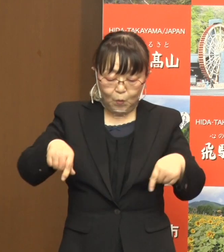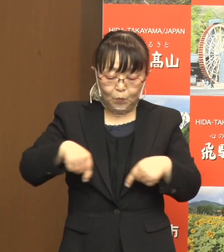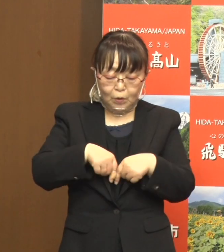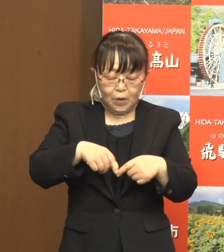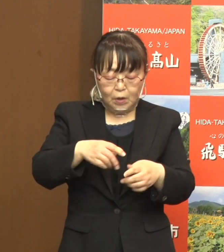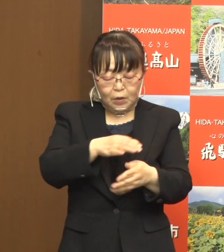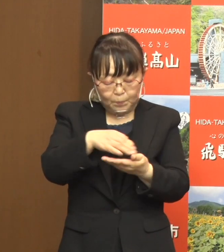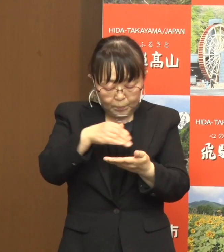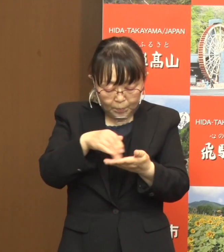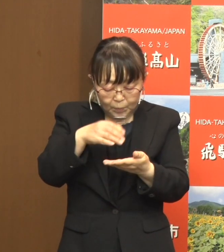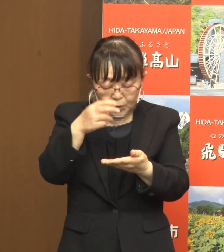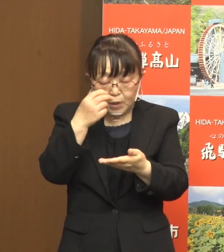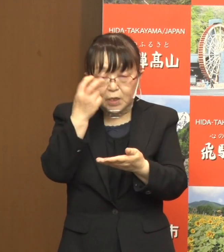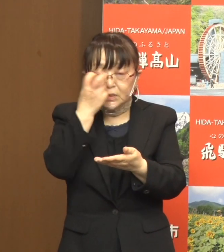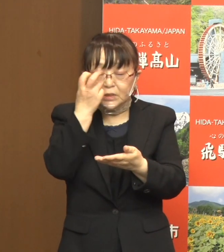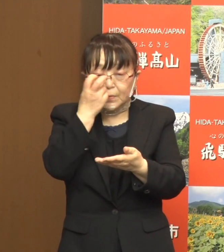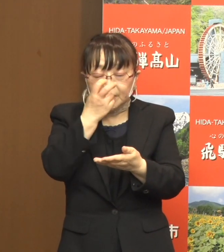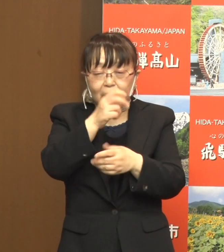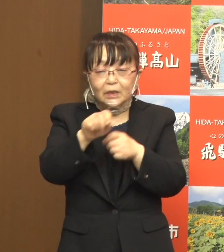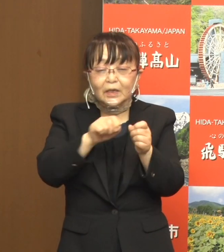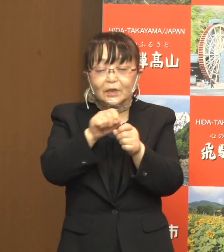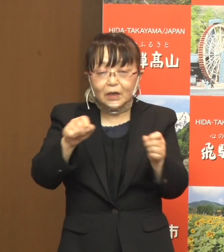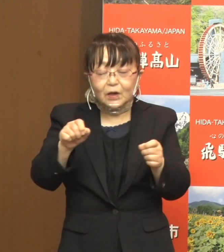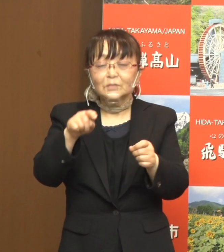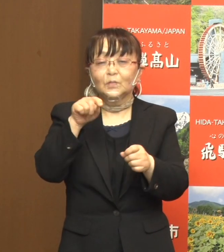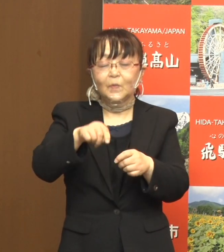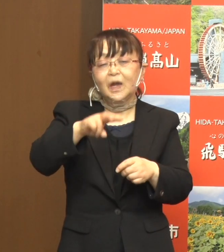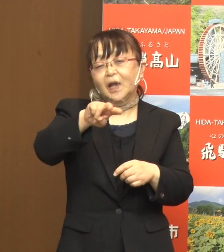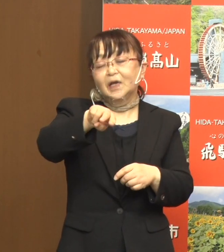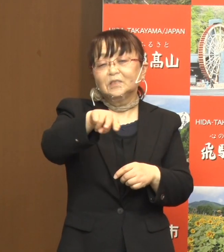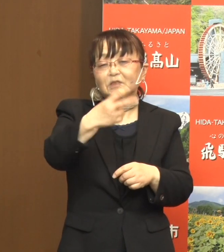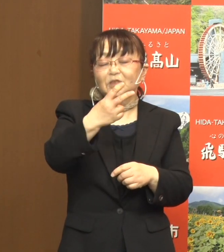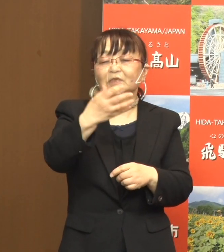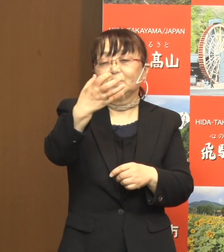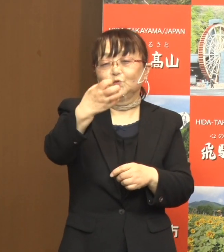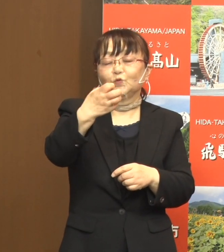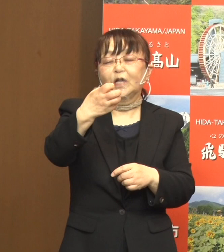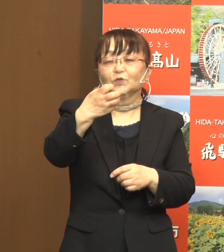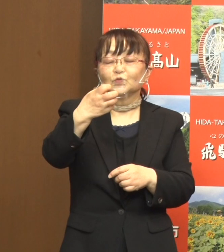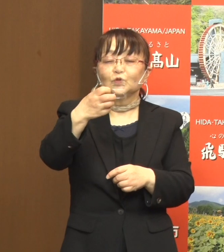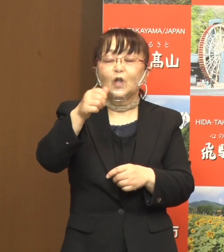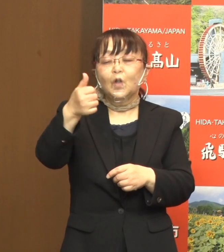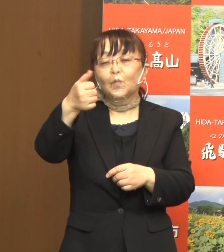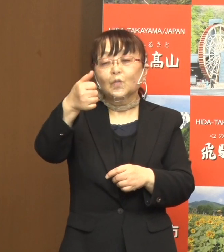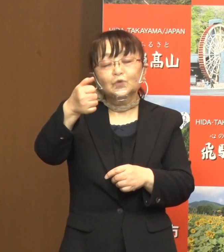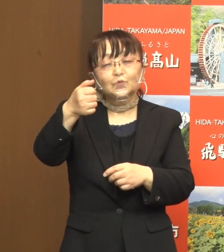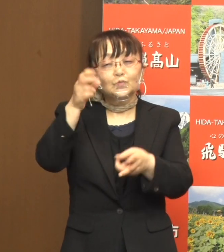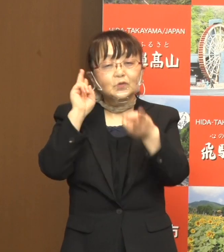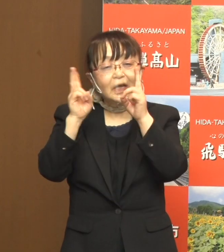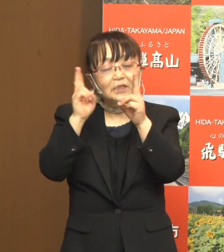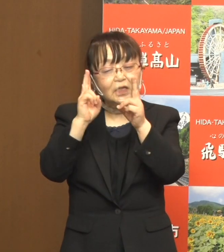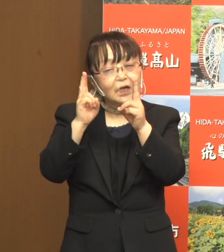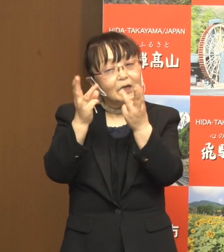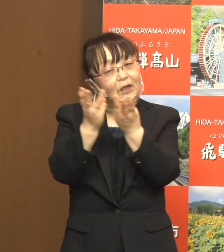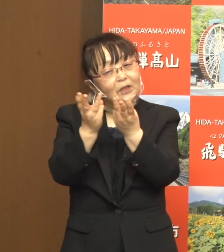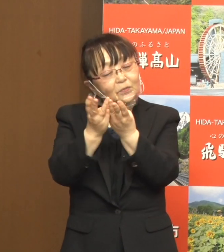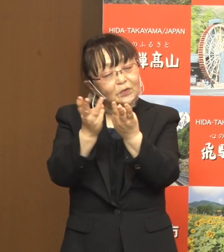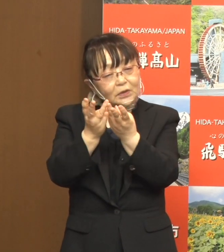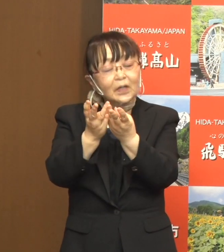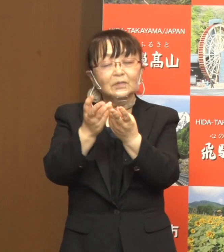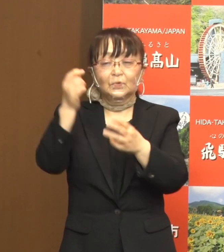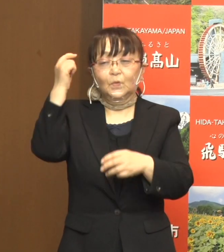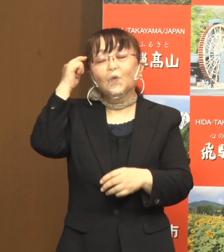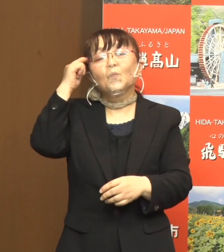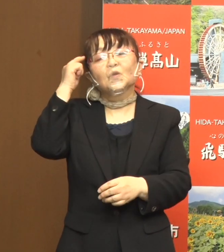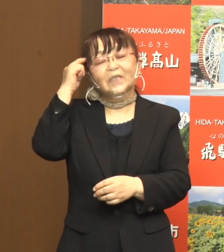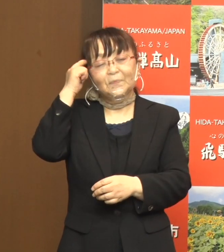調べてみてくるとあの一応25002950シャクライが対象になるのではないかなと